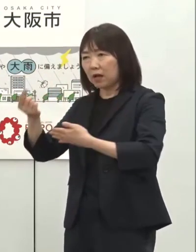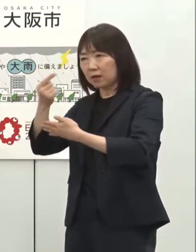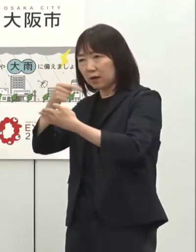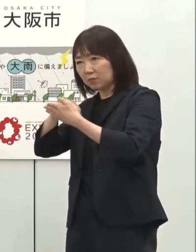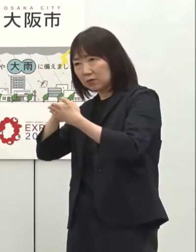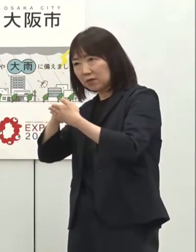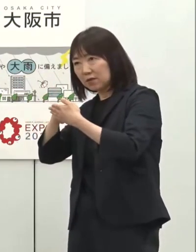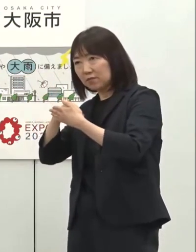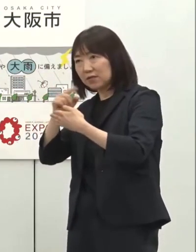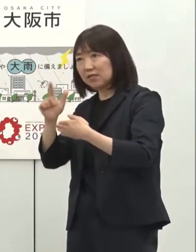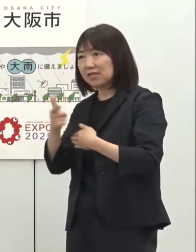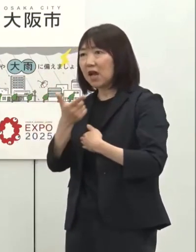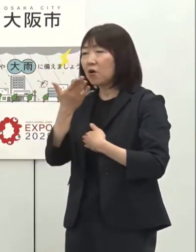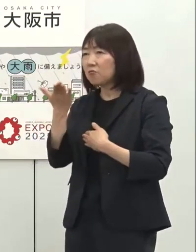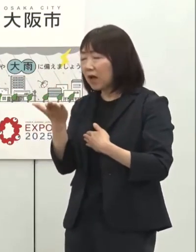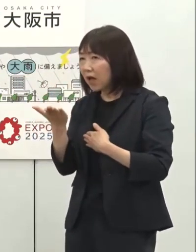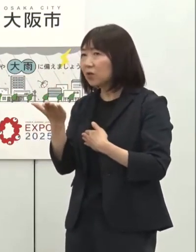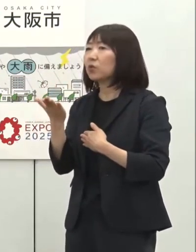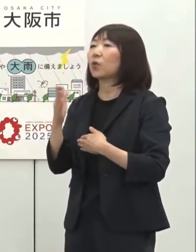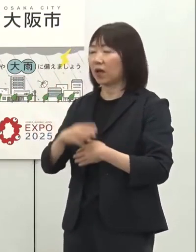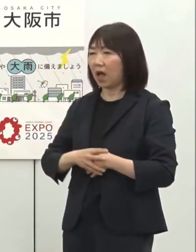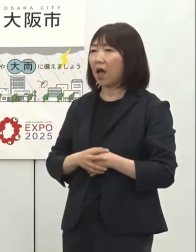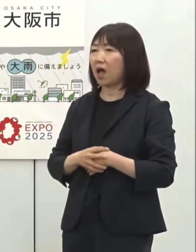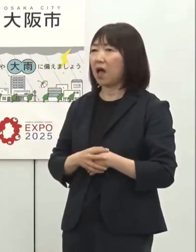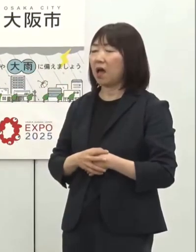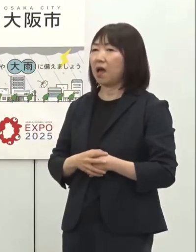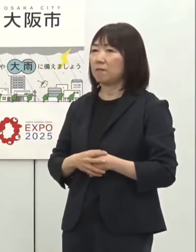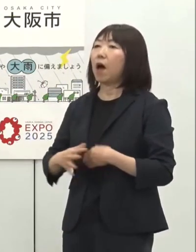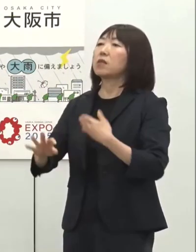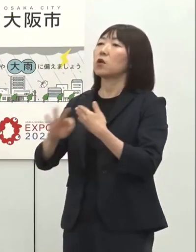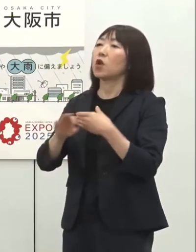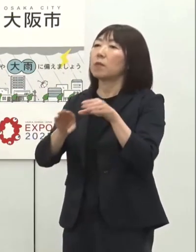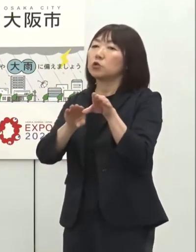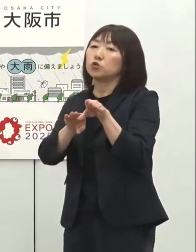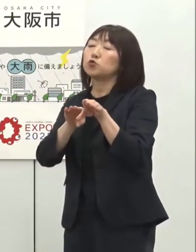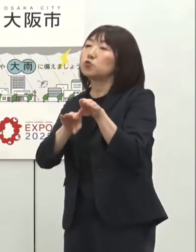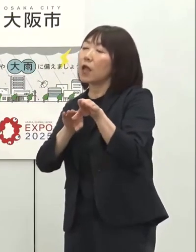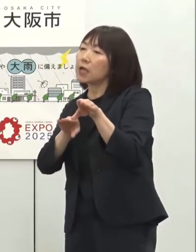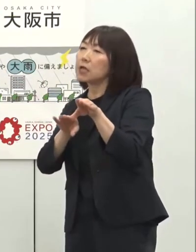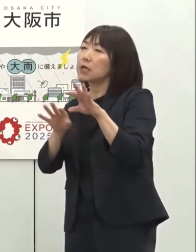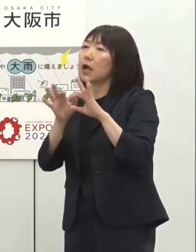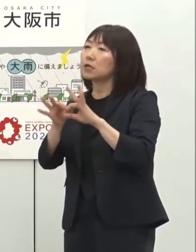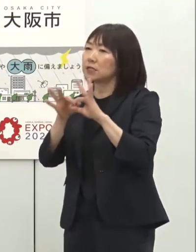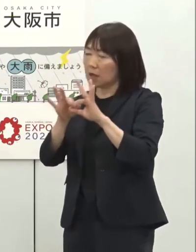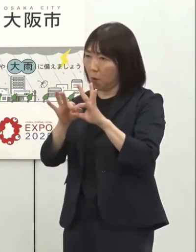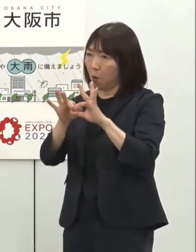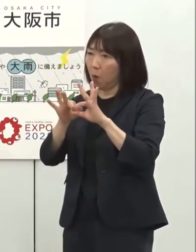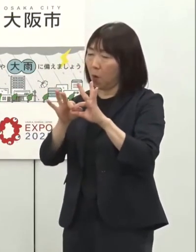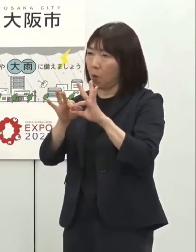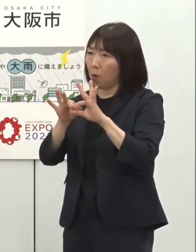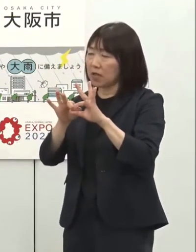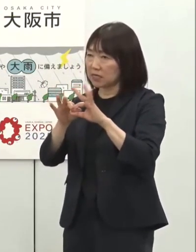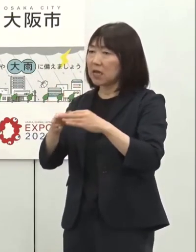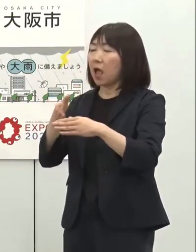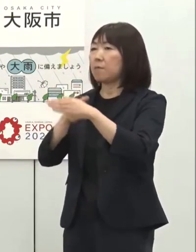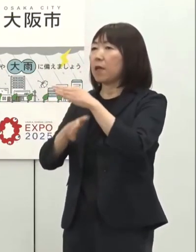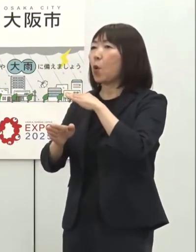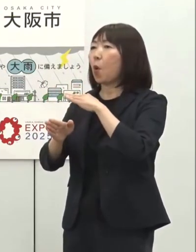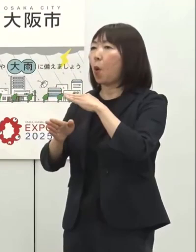って、まあ、例えばその渋滞のところなんかもそうなんですけども、大阪メトロとそれ